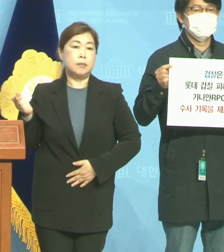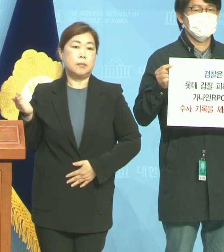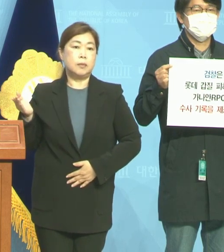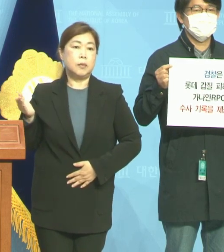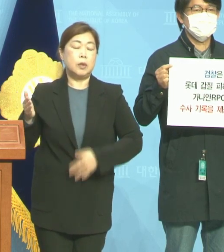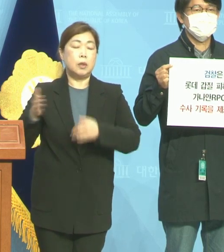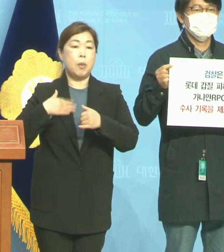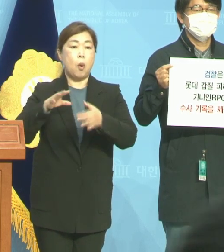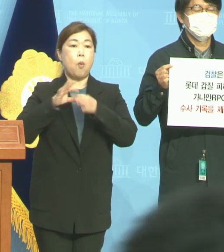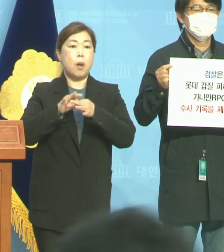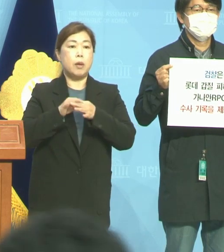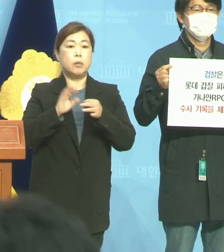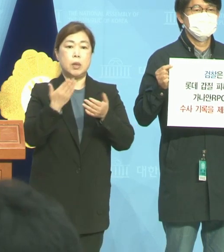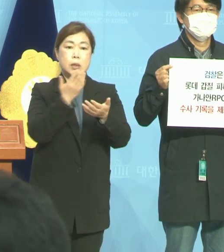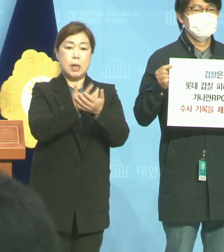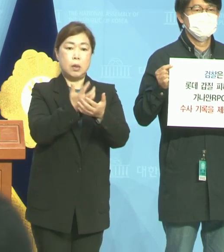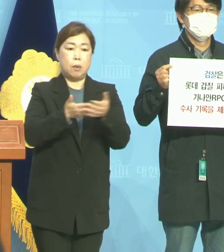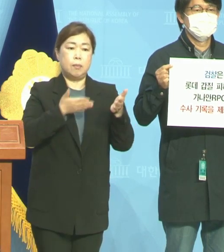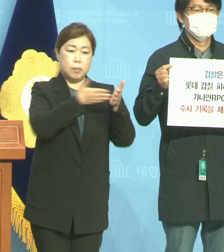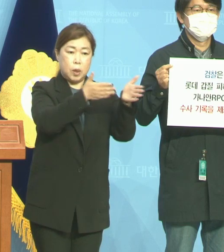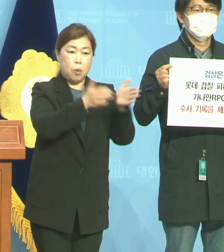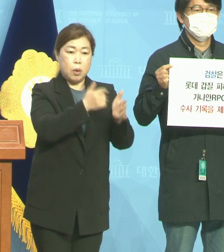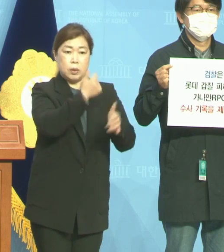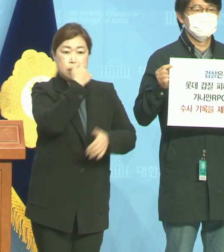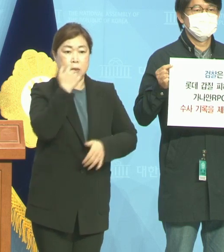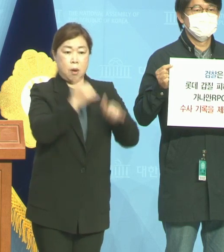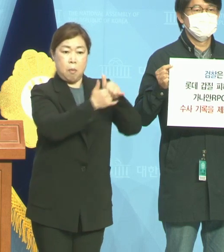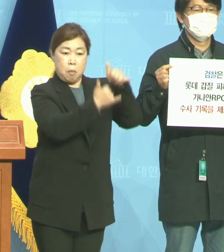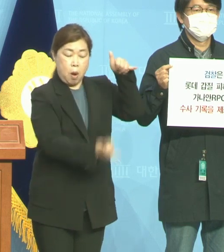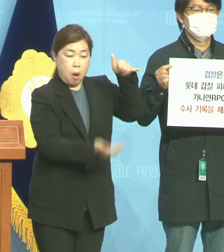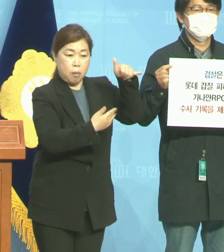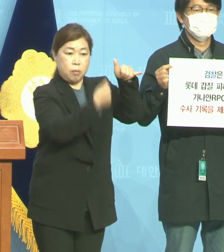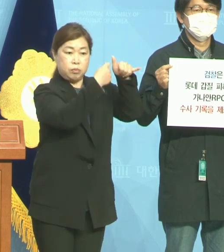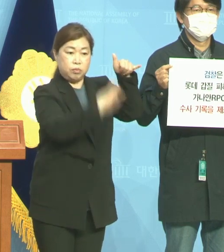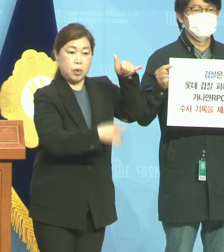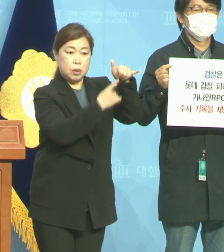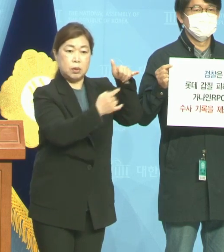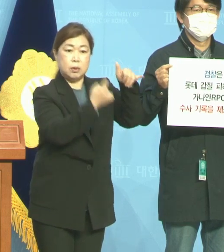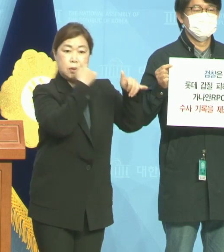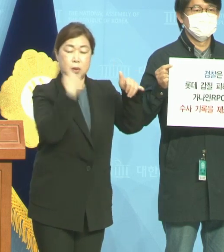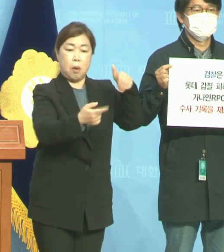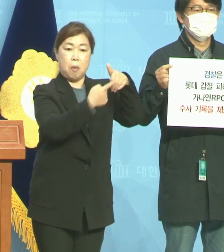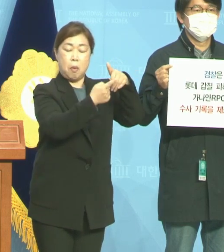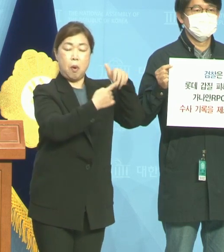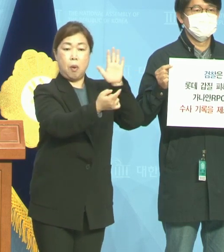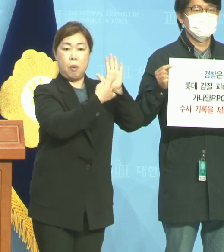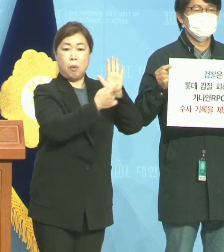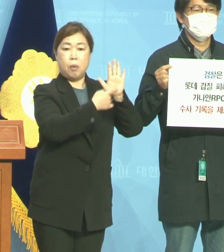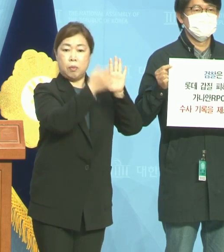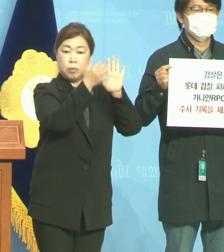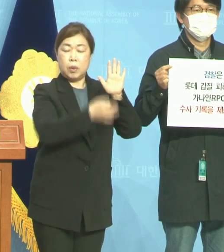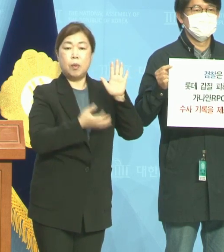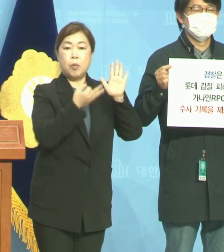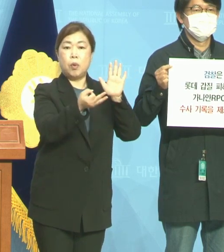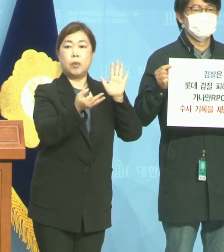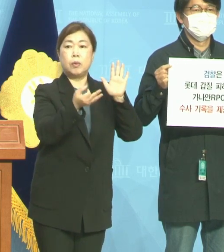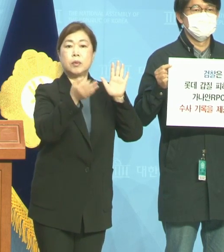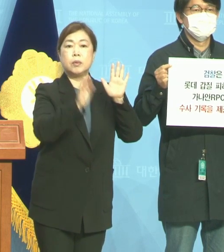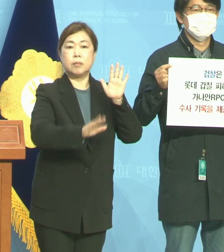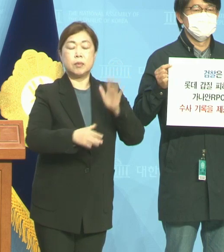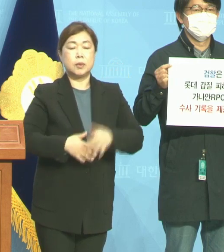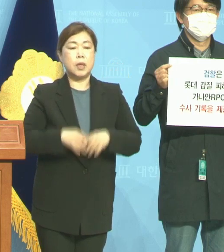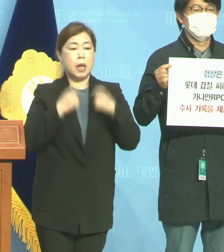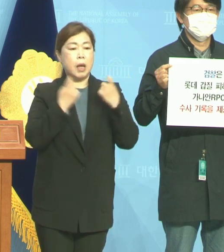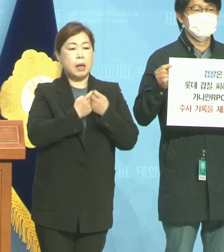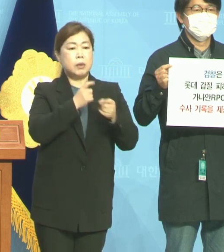관련된 자료도 지시를 했고 증거도 여러 번 째 시를 씁니다 이 개인적인 사정으로 재판에 대응 하기